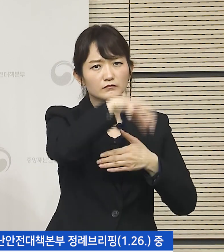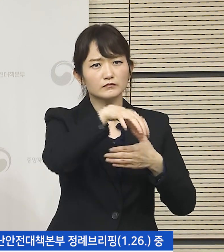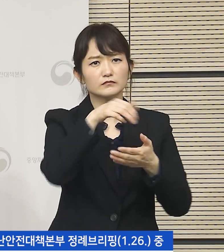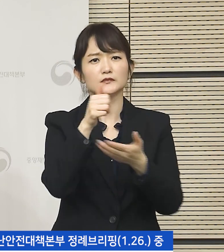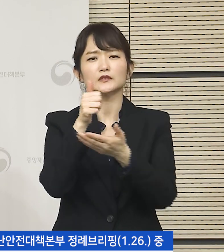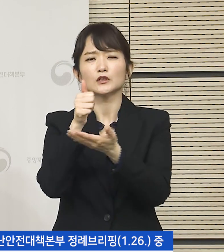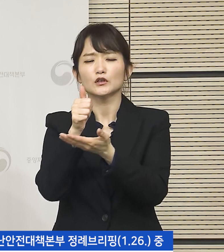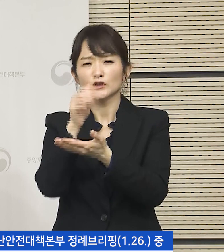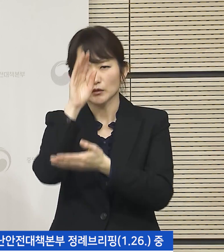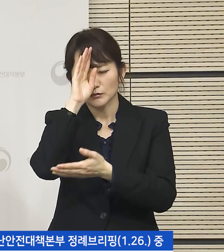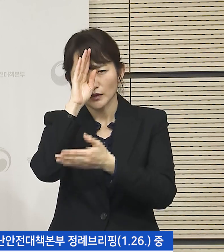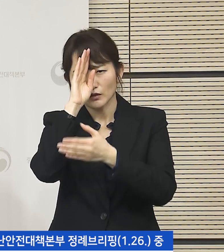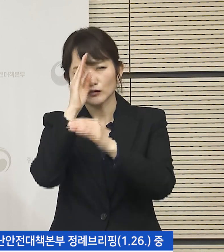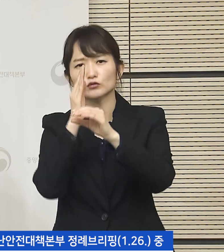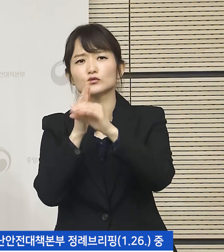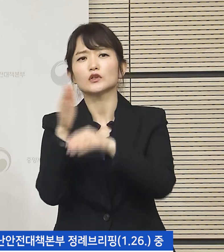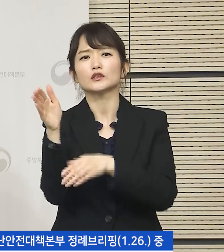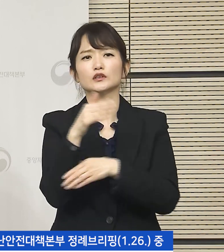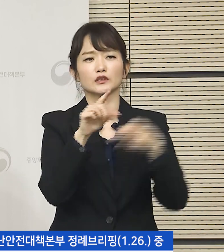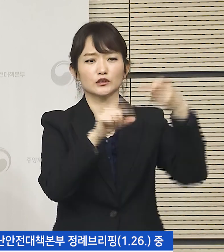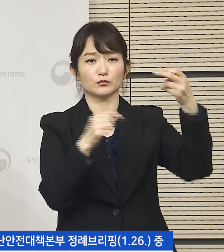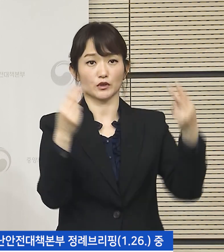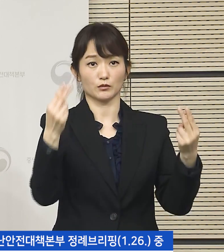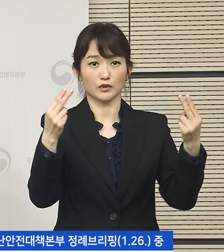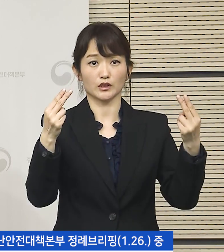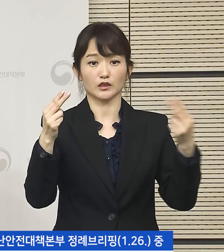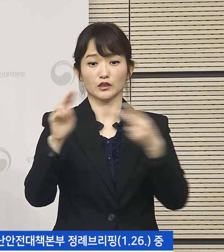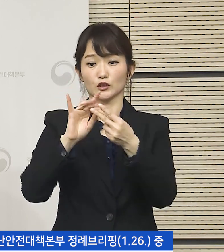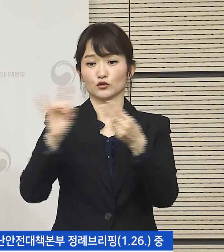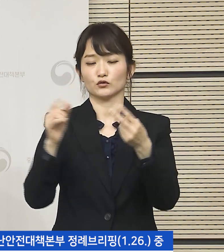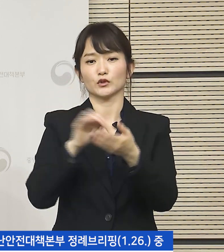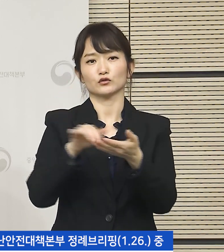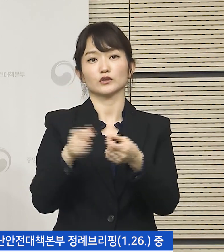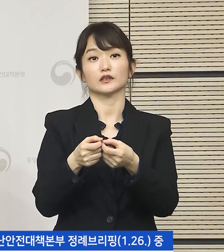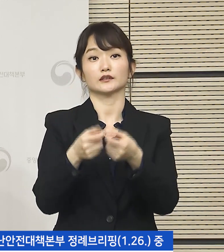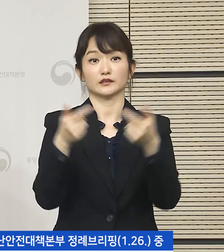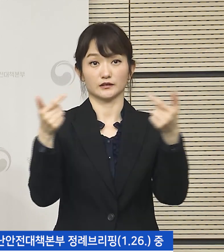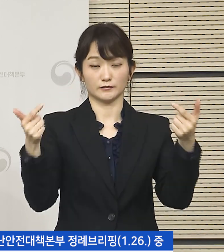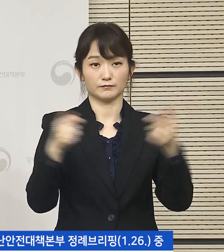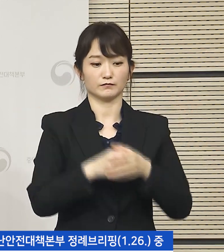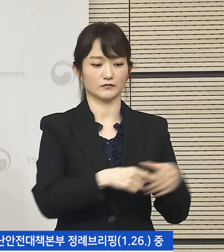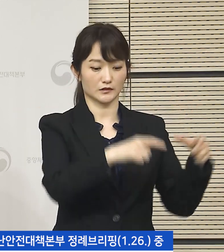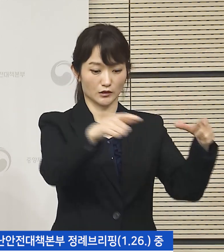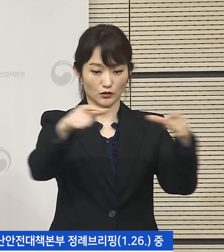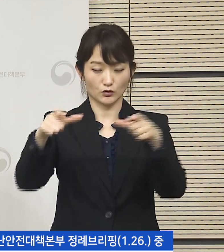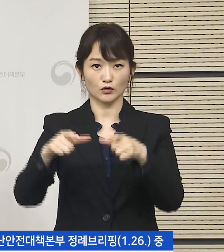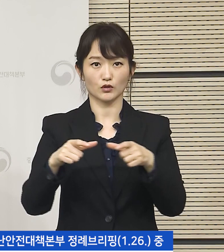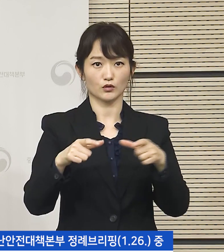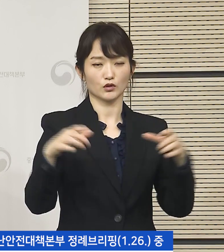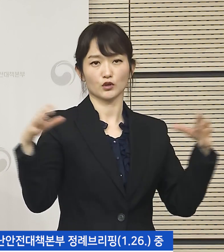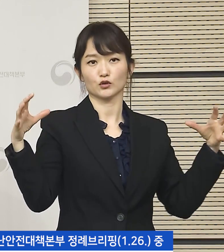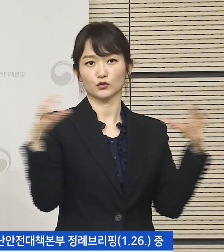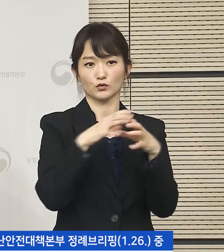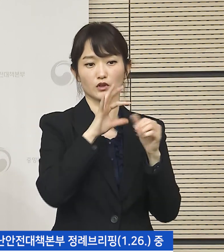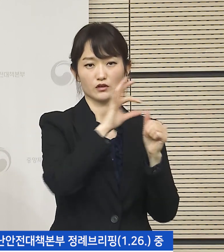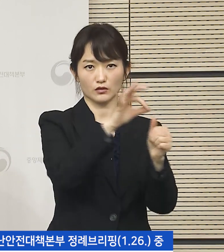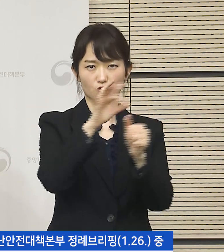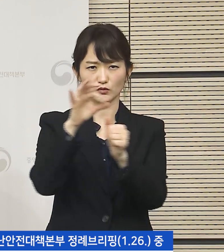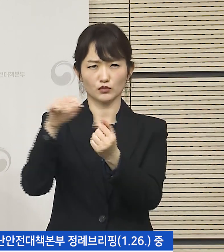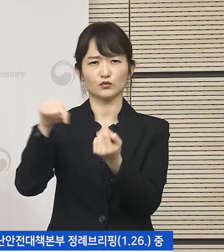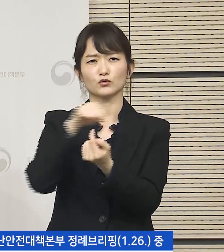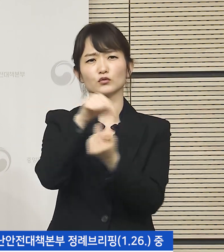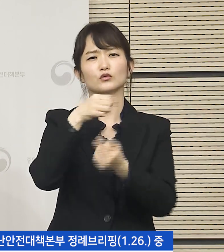중환자 병상, 중등증 병상 등은 12월 대비 2배가량 확충된 상태이고 권역별